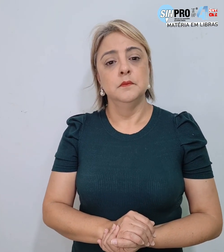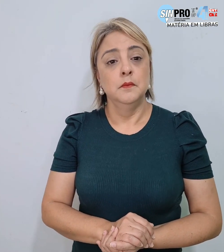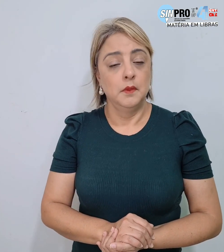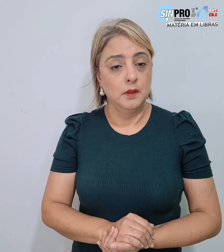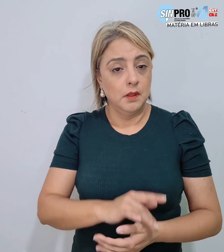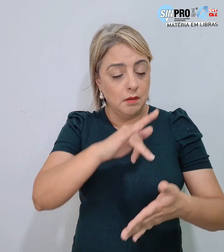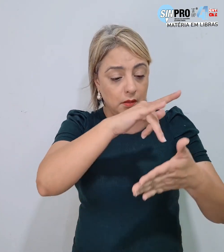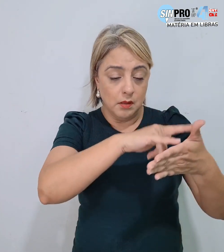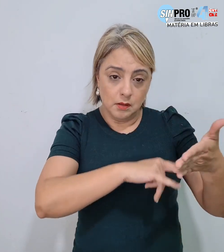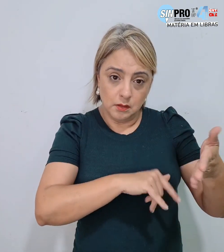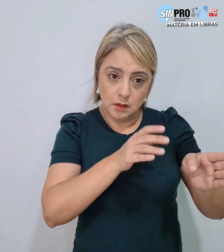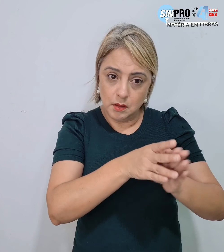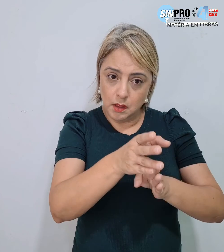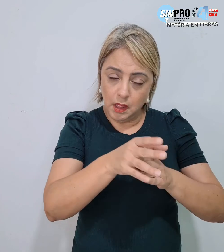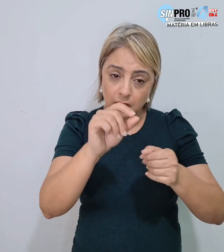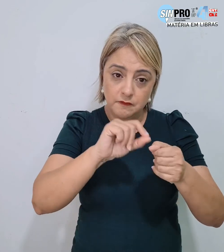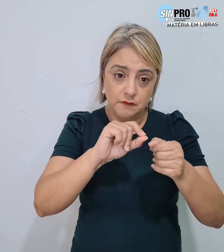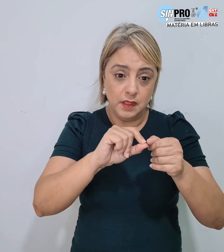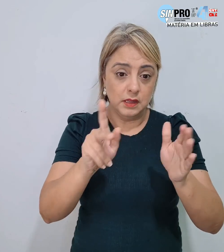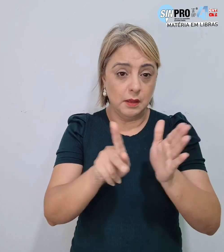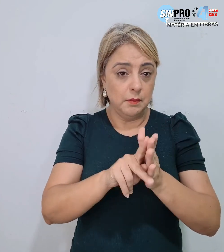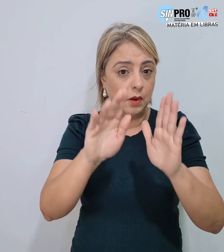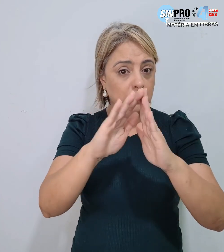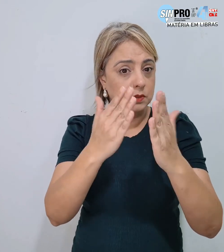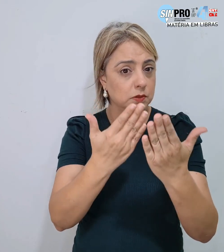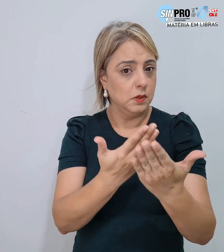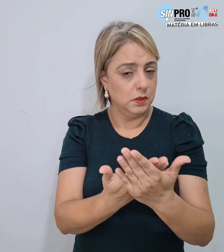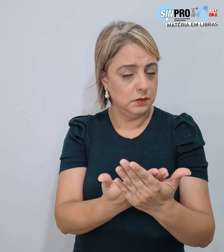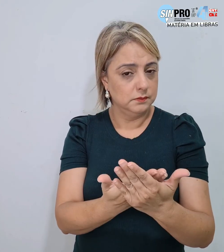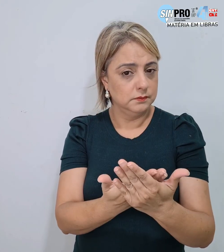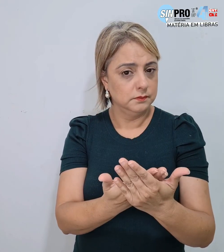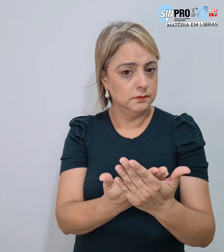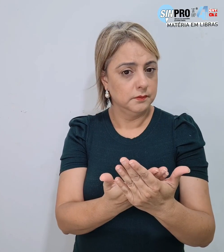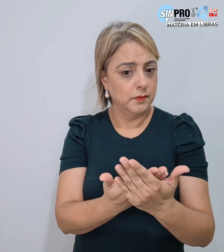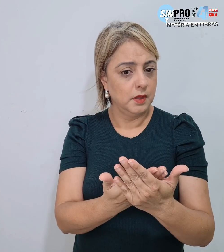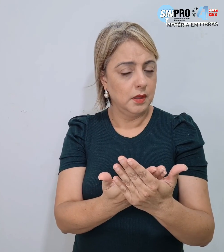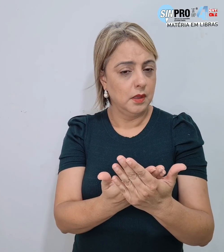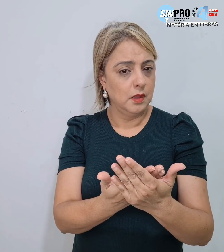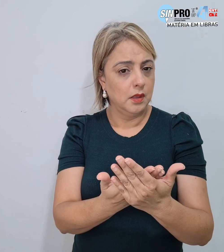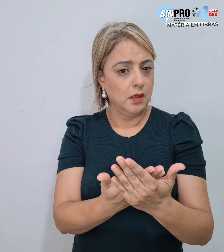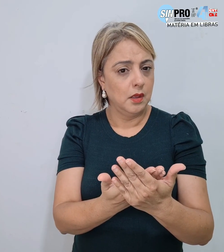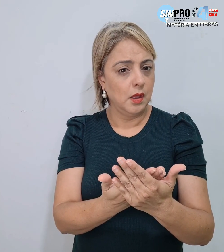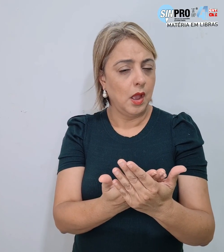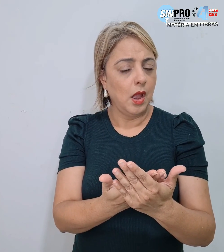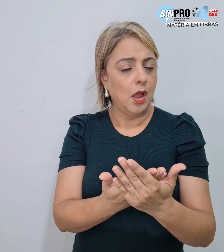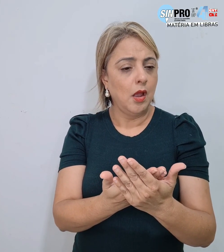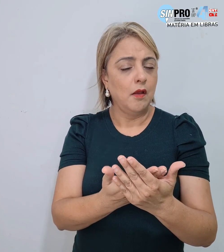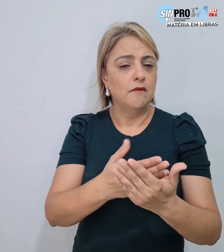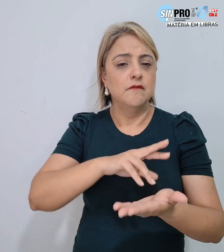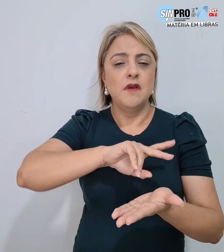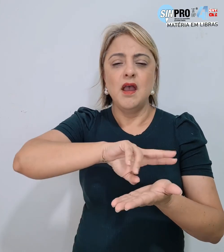procedimento é realizado nas unidades e Quantas vezes for necessário